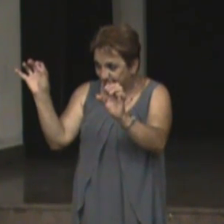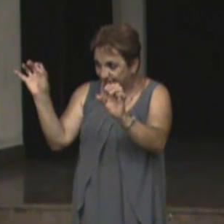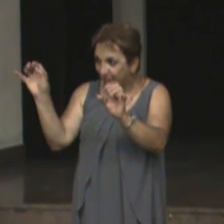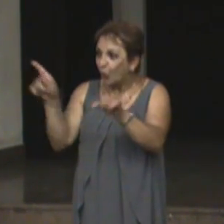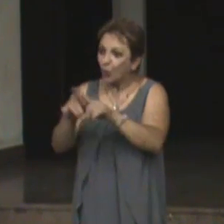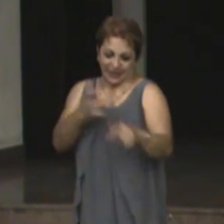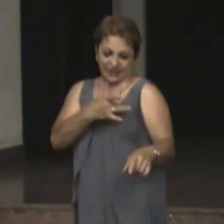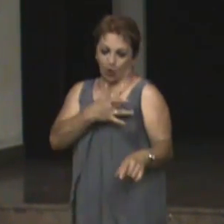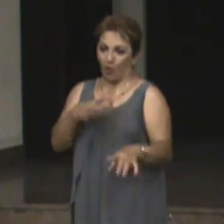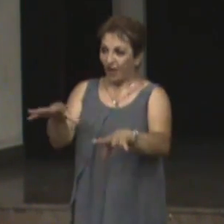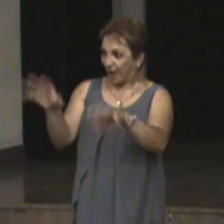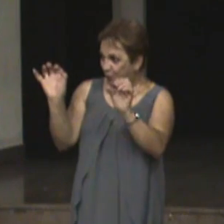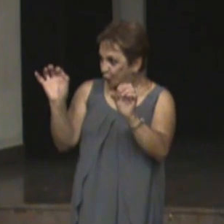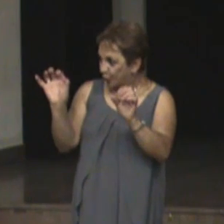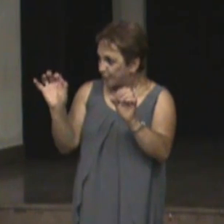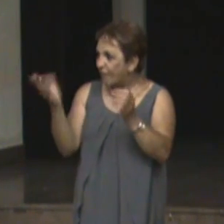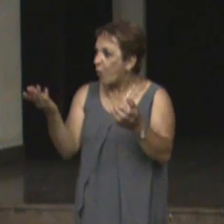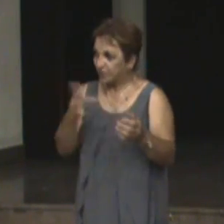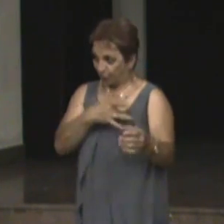թե նաև սրտով։